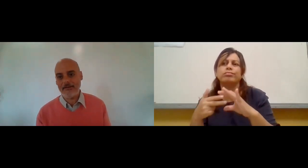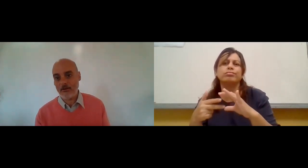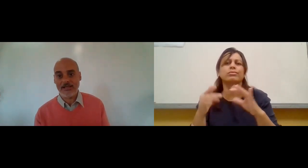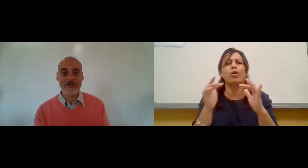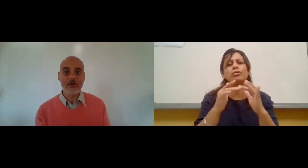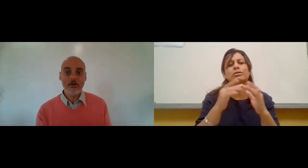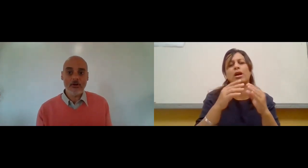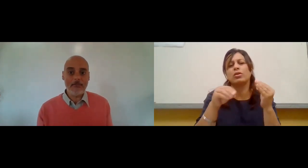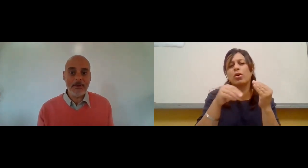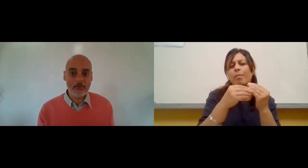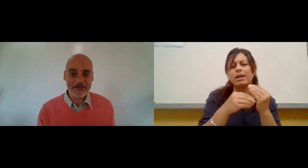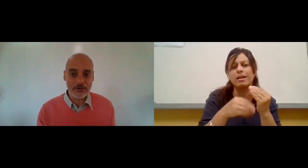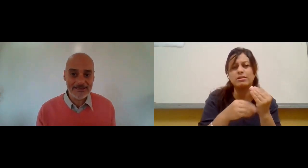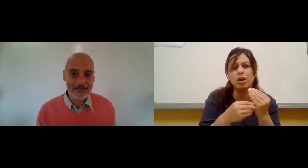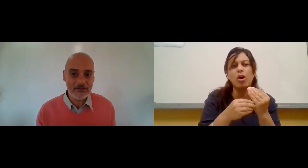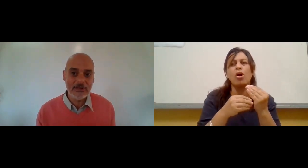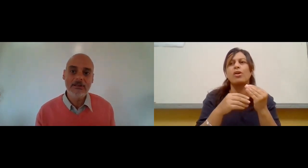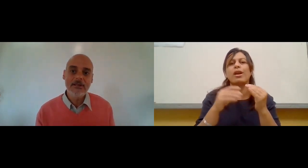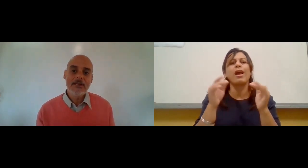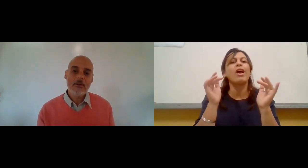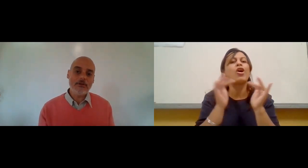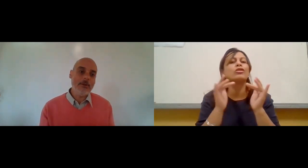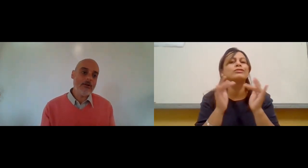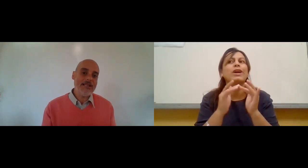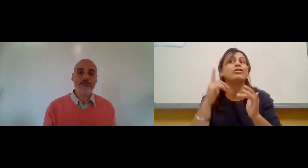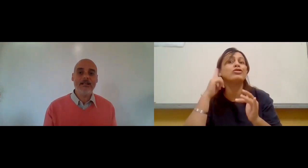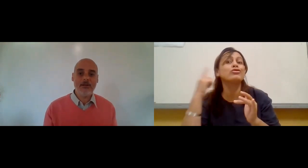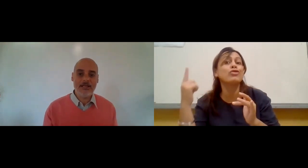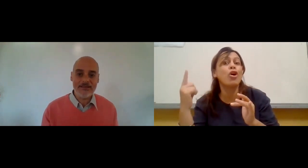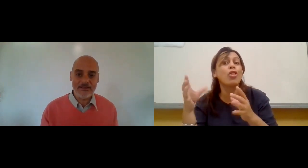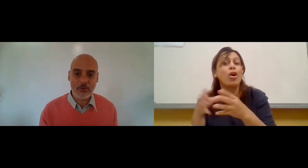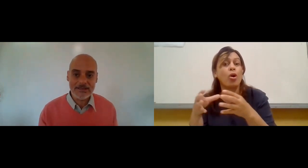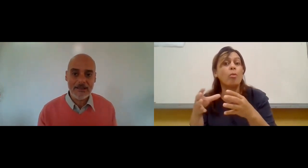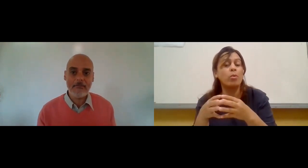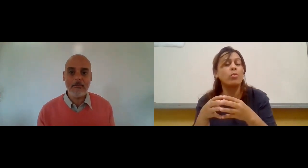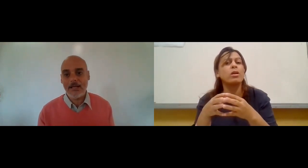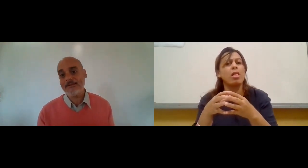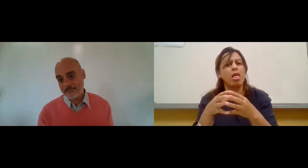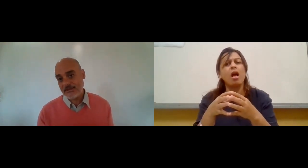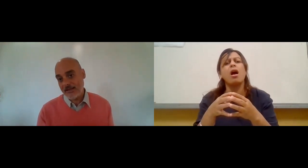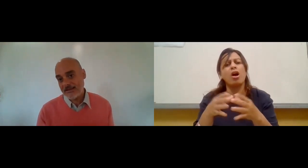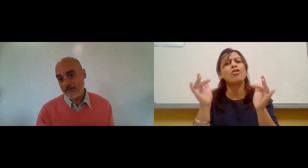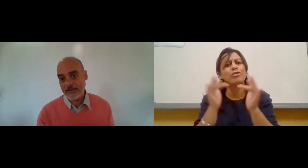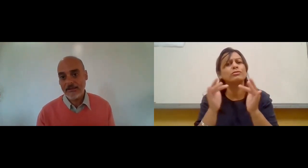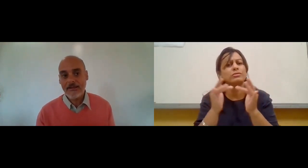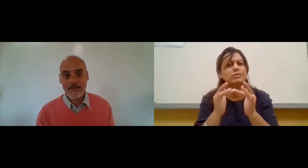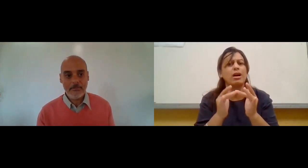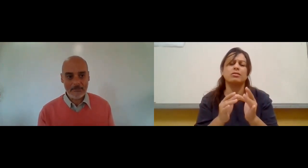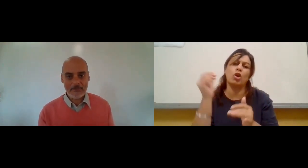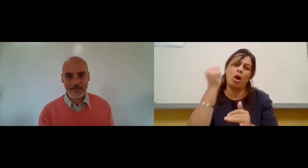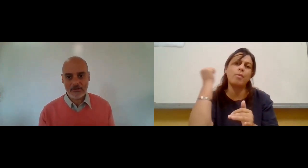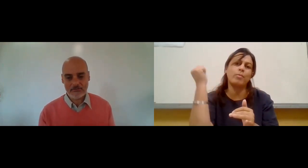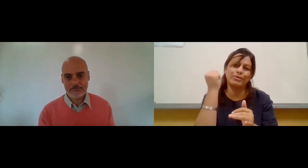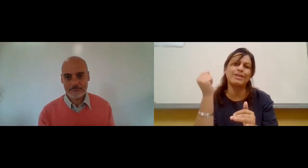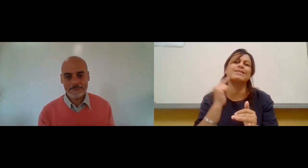sea a través en contacto con la propia comunidad sorda en directo. Cuanto más contacto tengas con la lengua de señas uruguaya, más te va a servir para